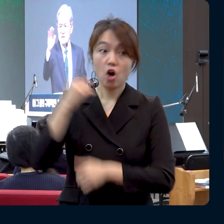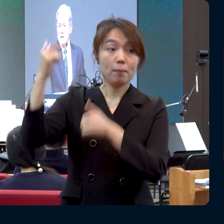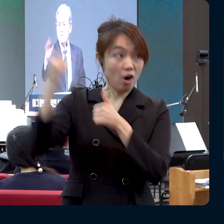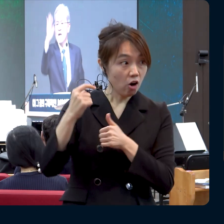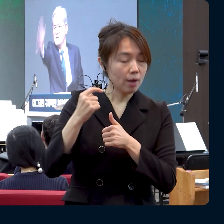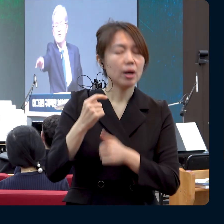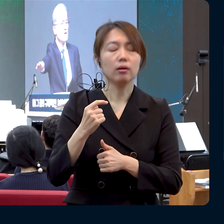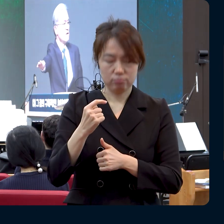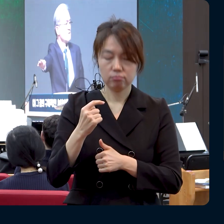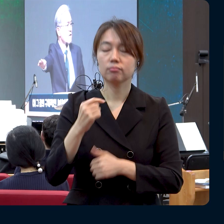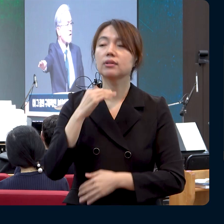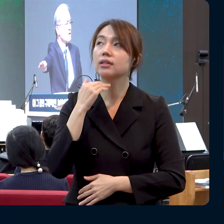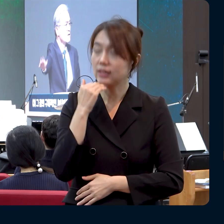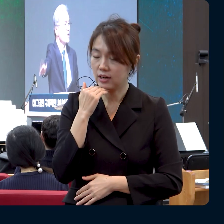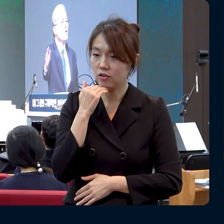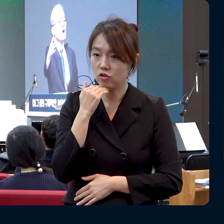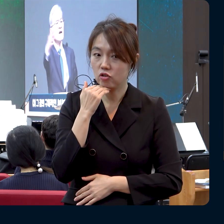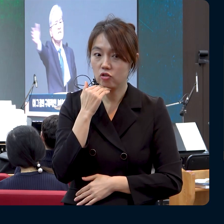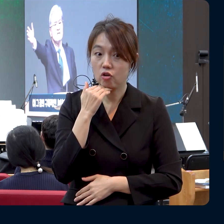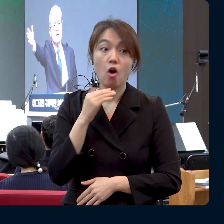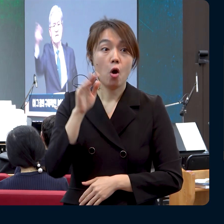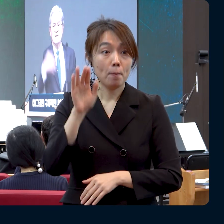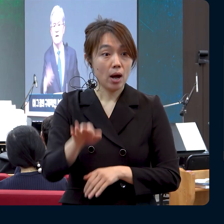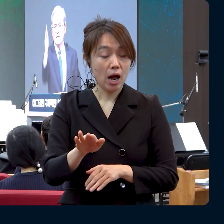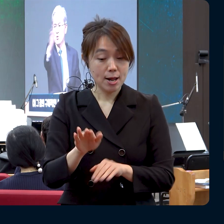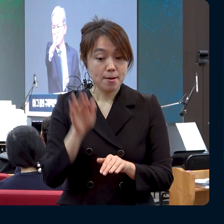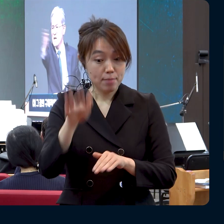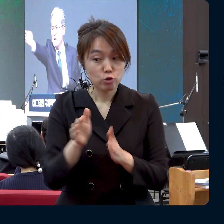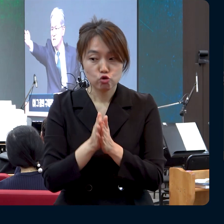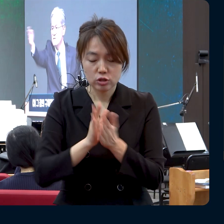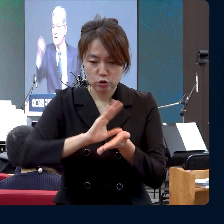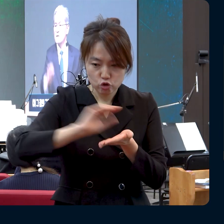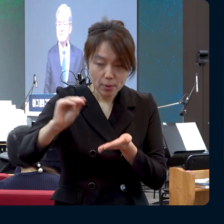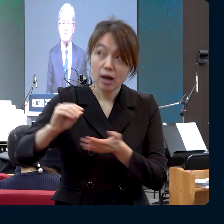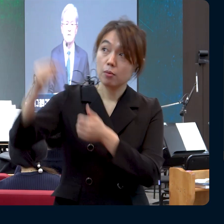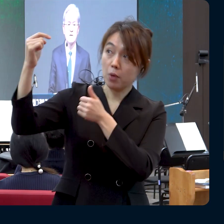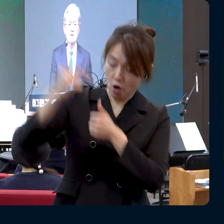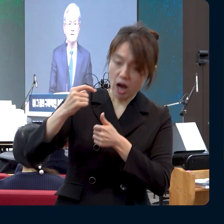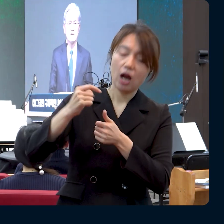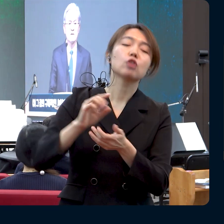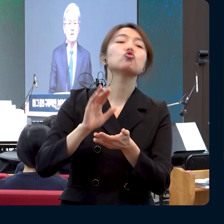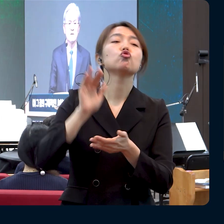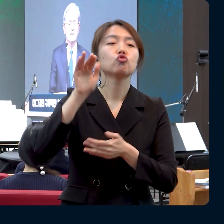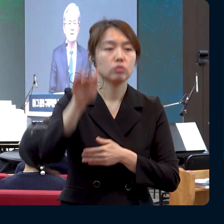발을 내디디라면 내디뎌야 되는 거예요. 그래 홍해가 갈라지는 거 아니에요. 그래 요단이 갈라지는 거예요.